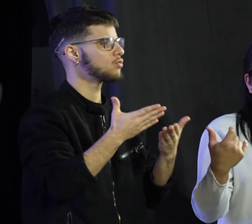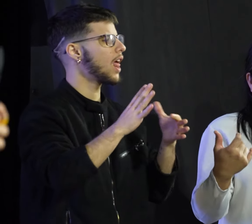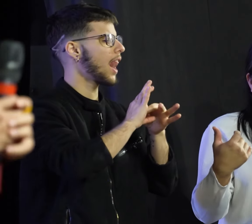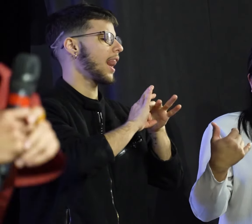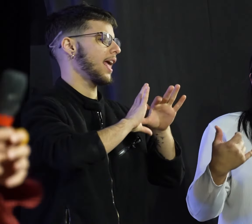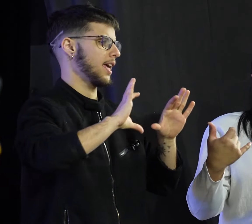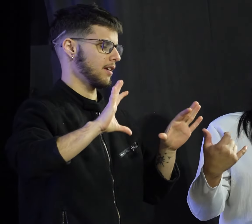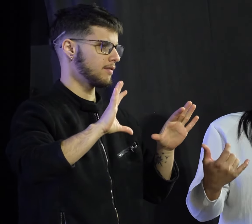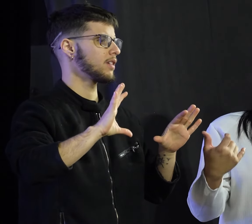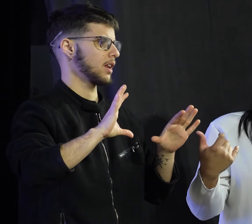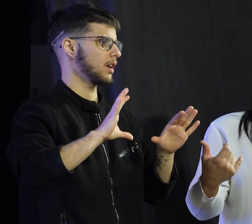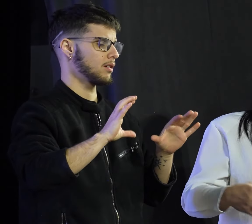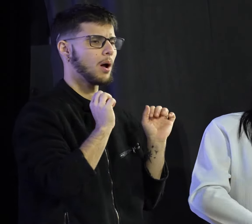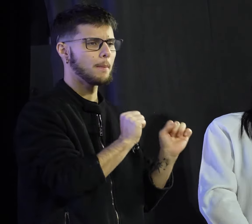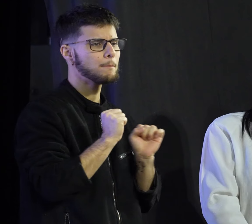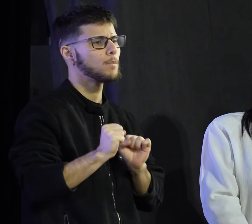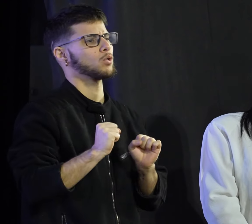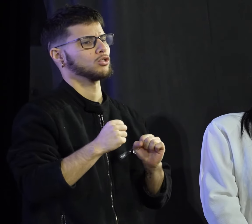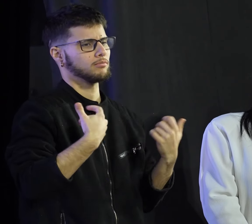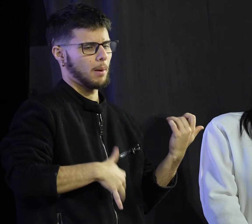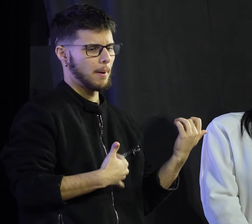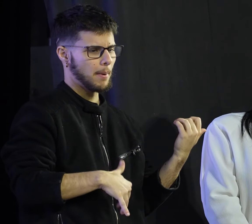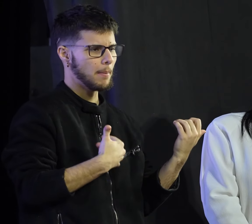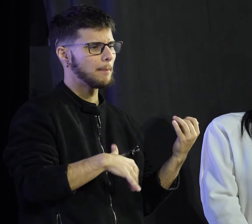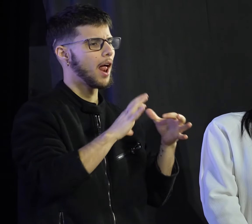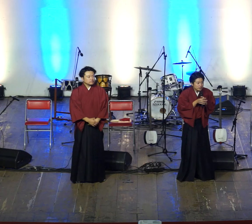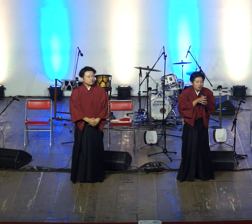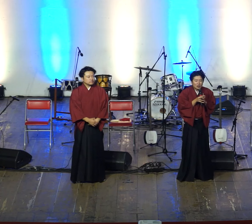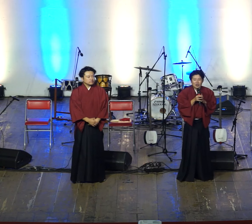livre, então pode tocar livremente.